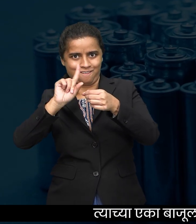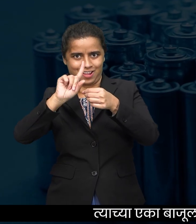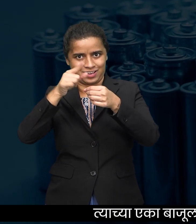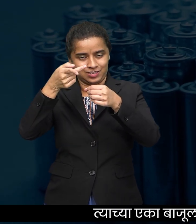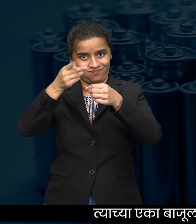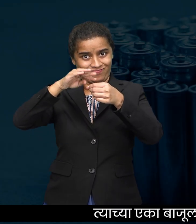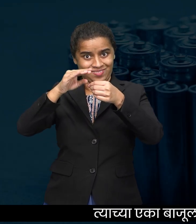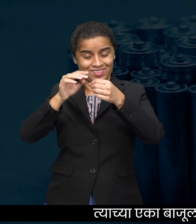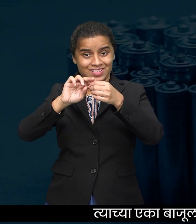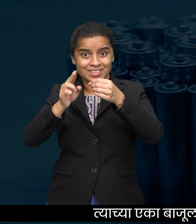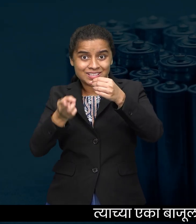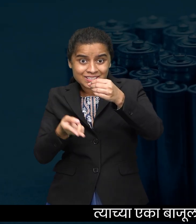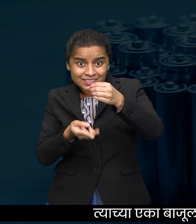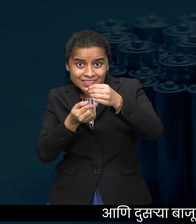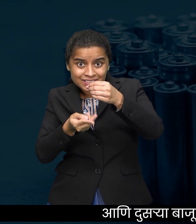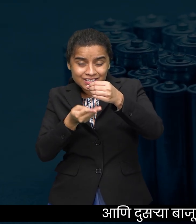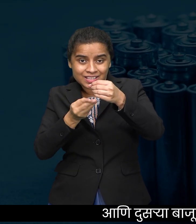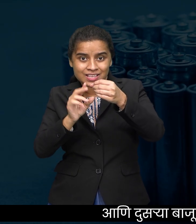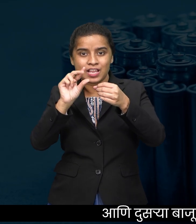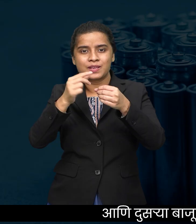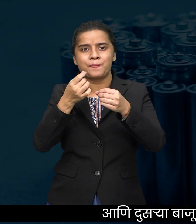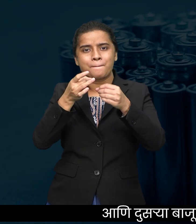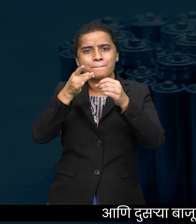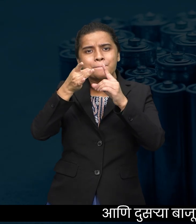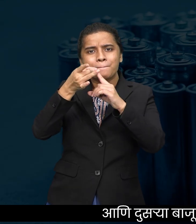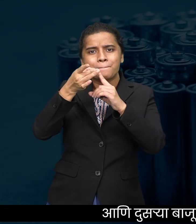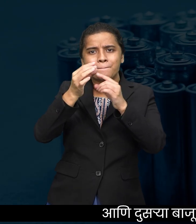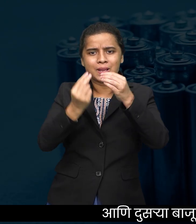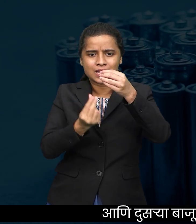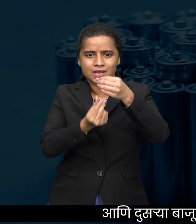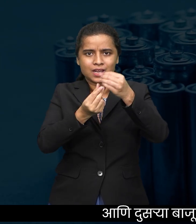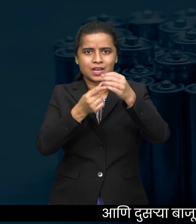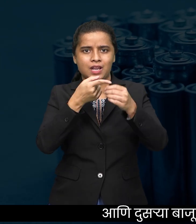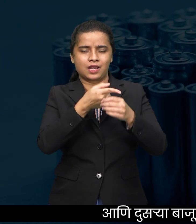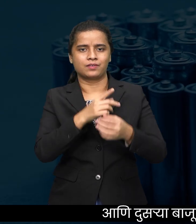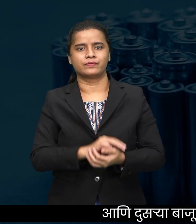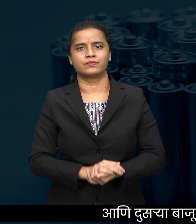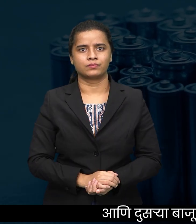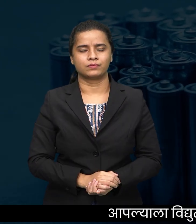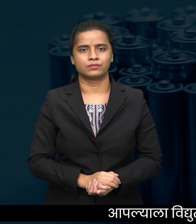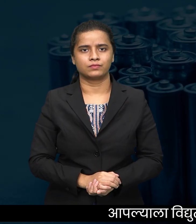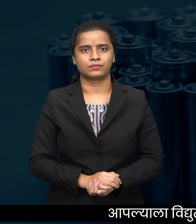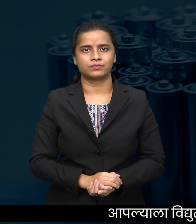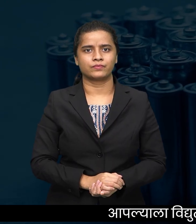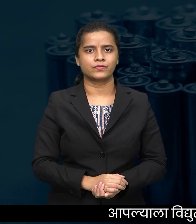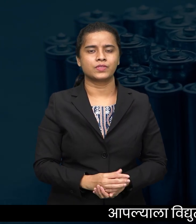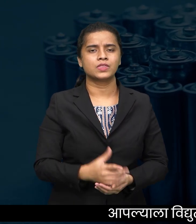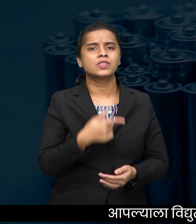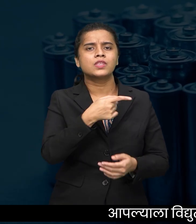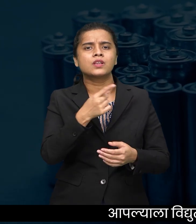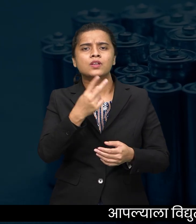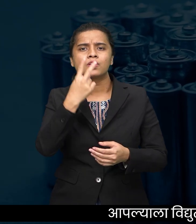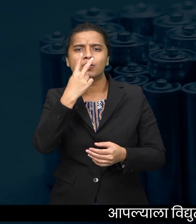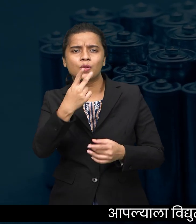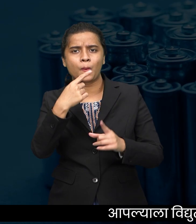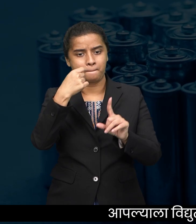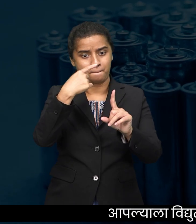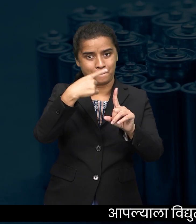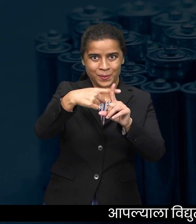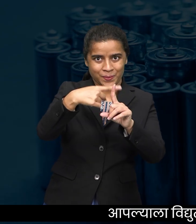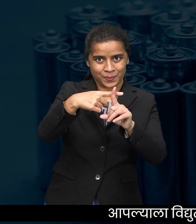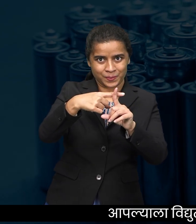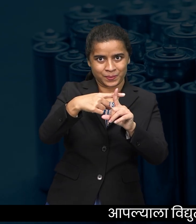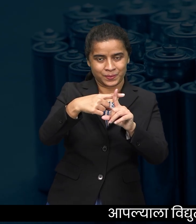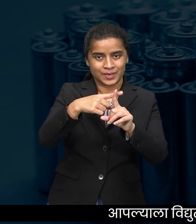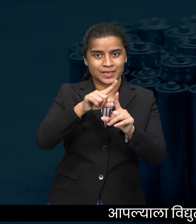बाजूला एक लहान धातूची टोपी आहे आणि दुसऱ्या बाजूला एक धातूची तबकडी आहे. आपल्याला विद्युत घटावर एक धन